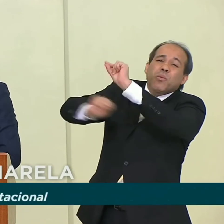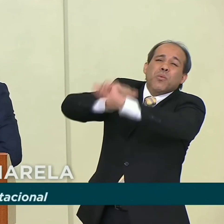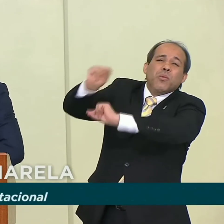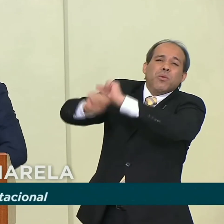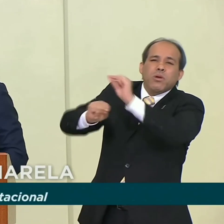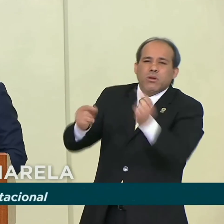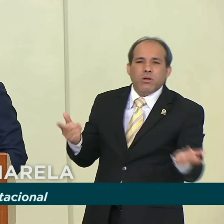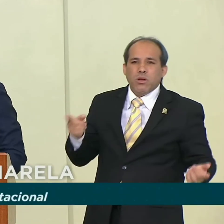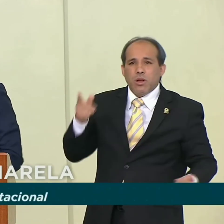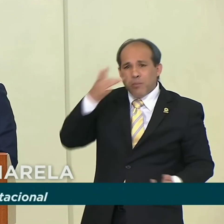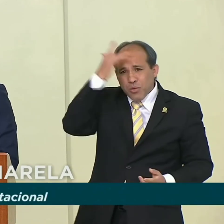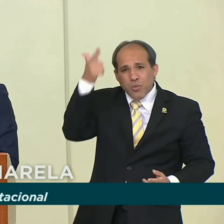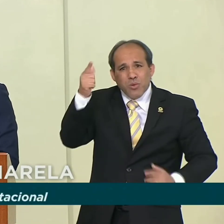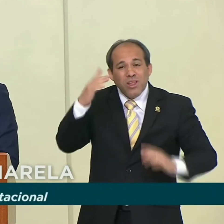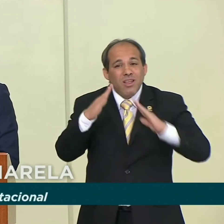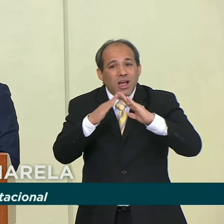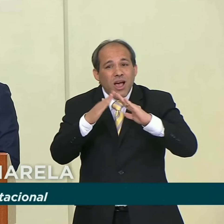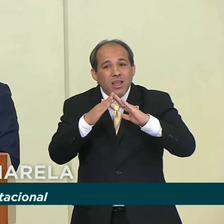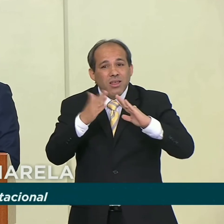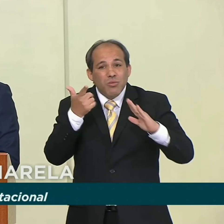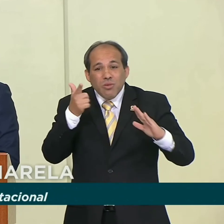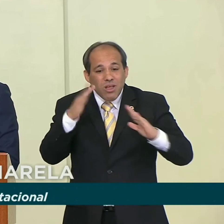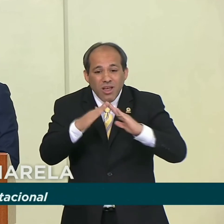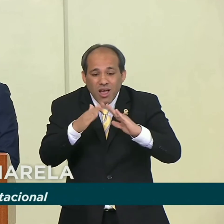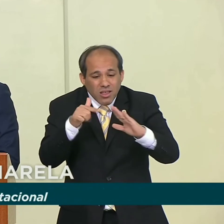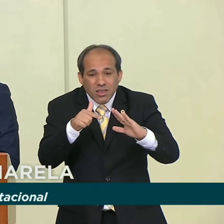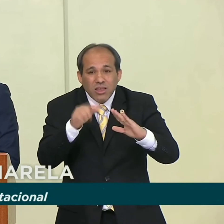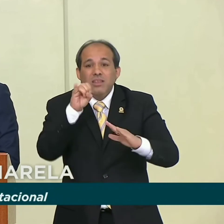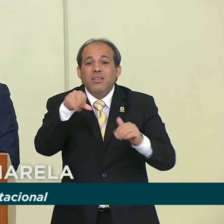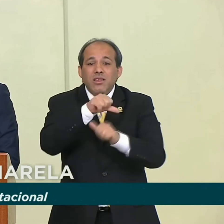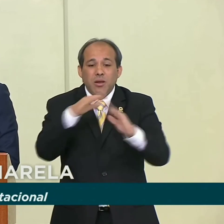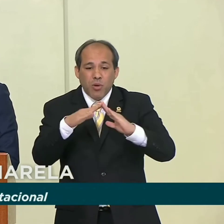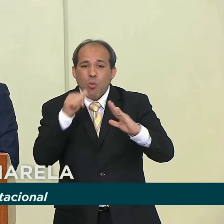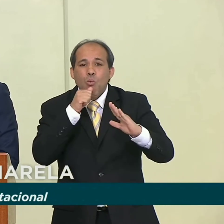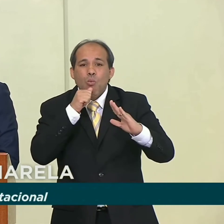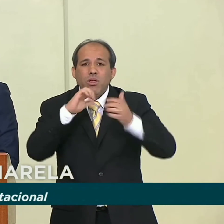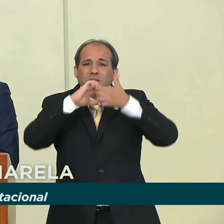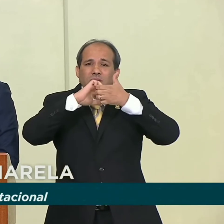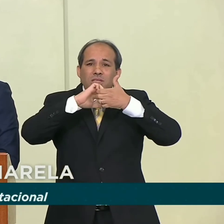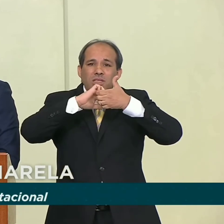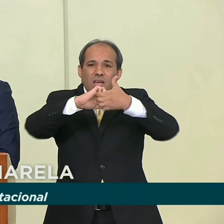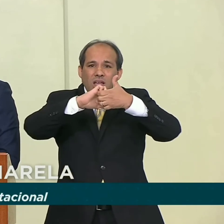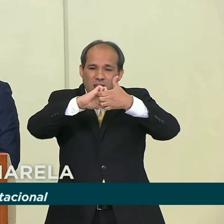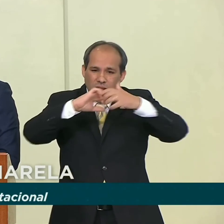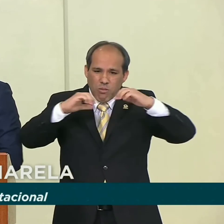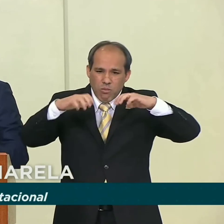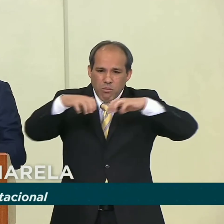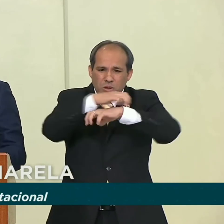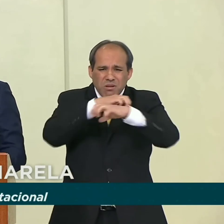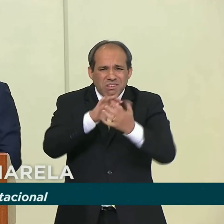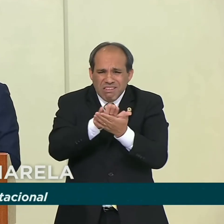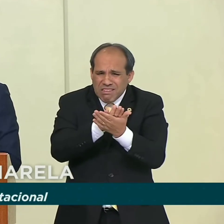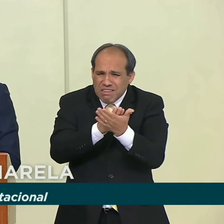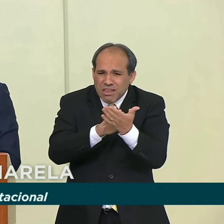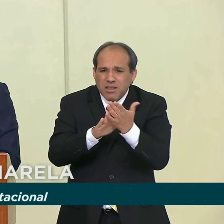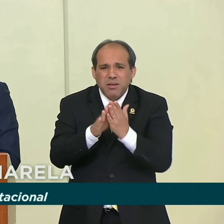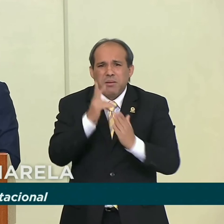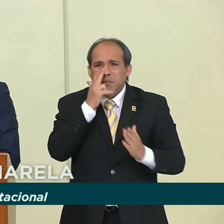que não tem lugar para morar o que quando mora mora em casa sem telhado um estágio da